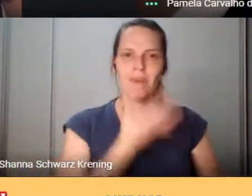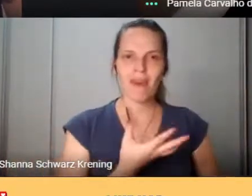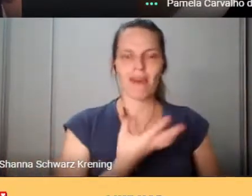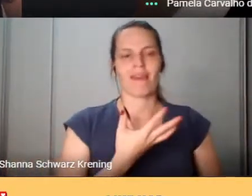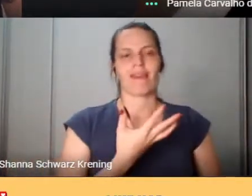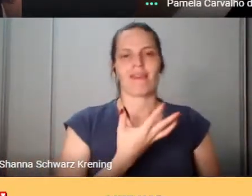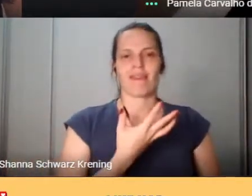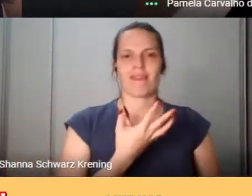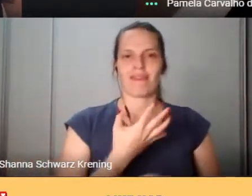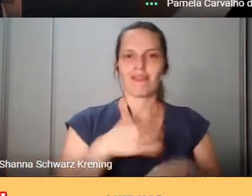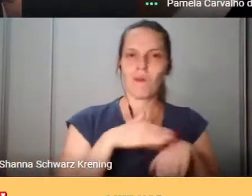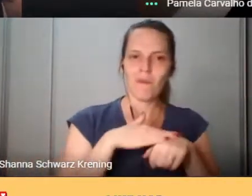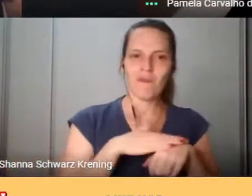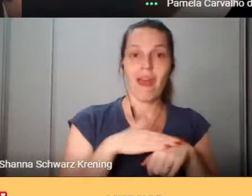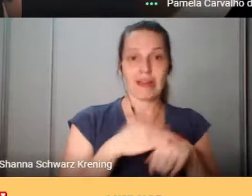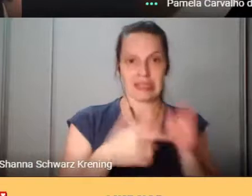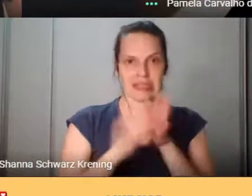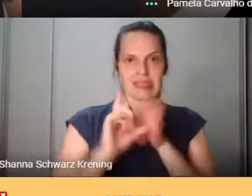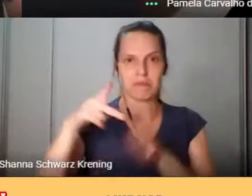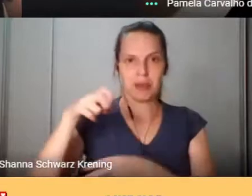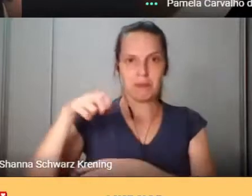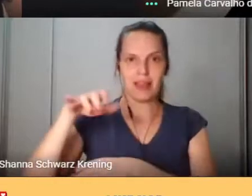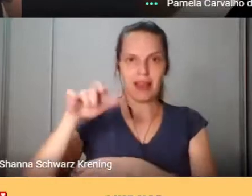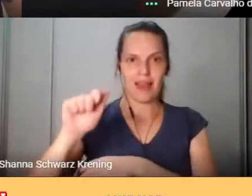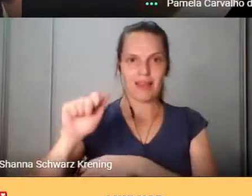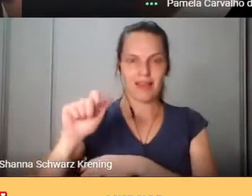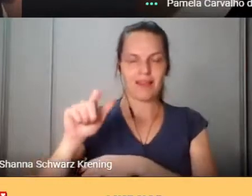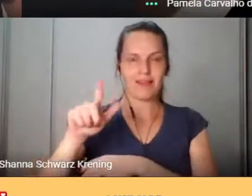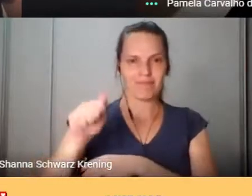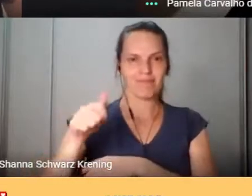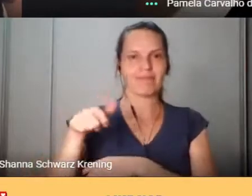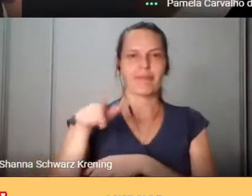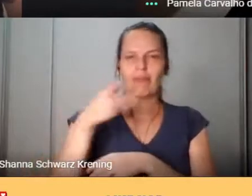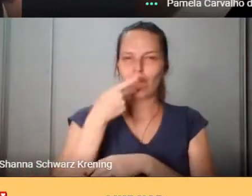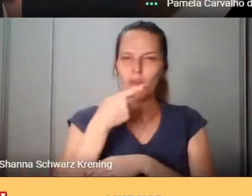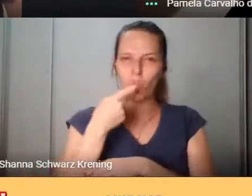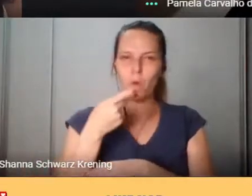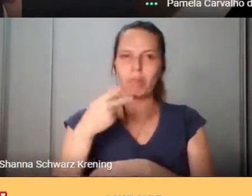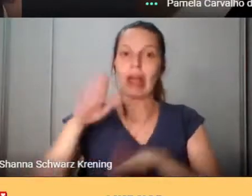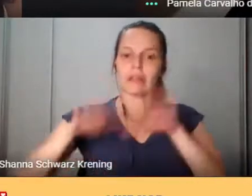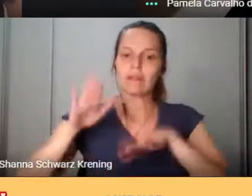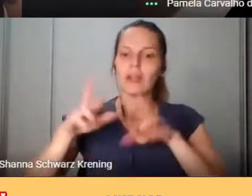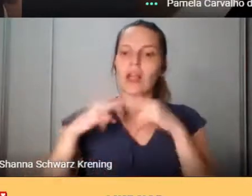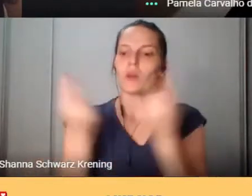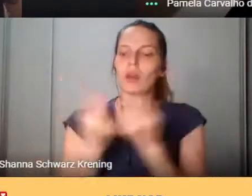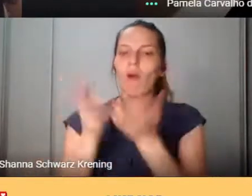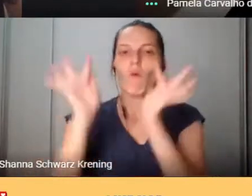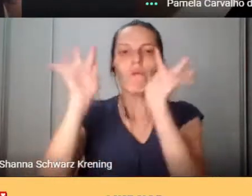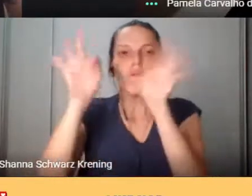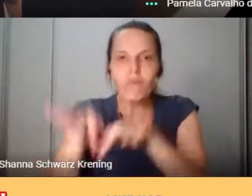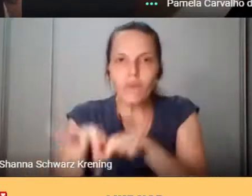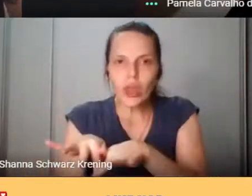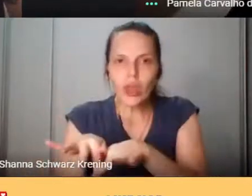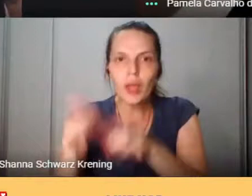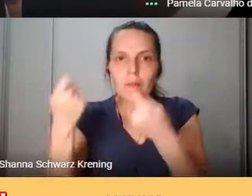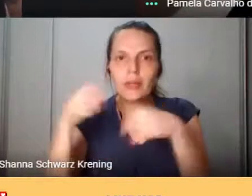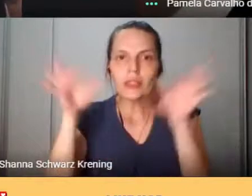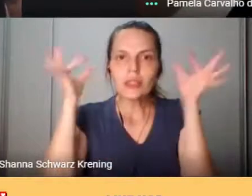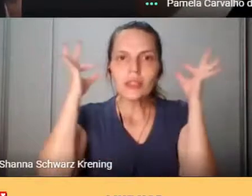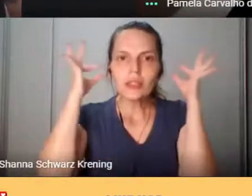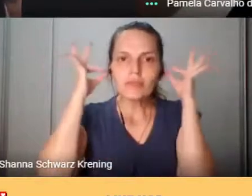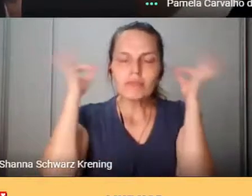trouxe assim, que em alguns momentos, quando ela termina uma reunião, ela precisa tirar os fones,